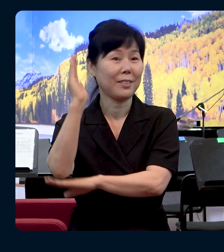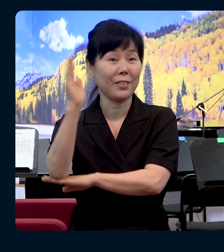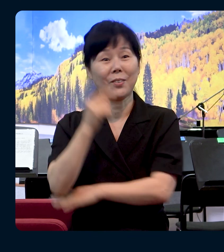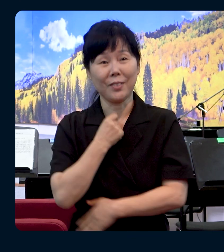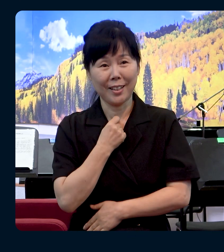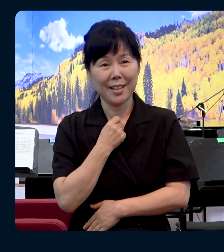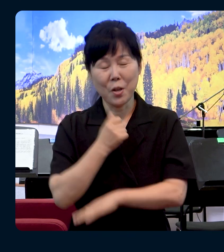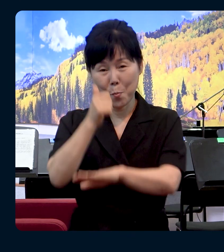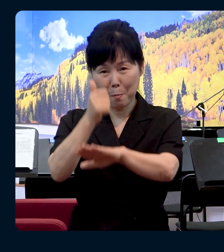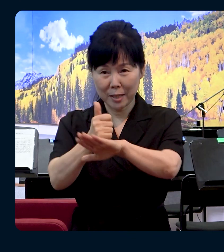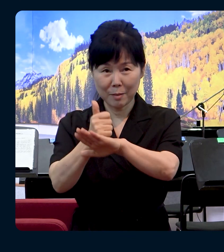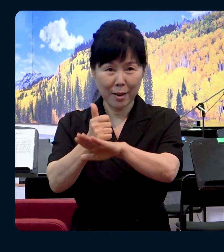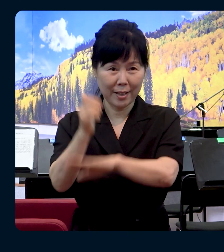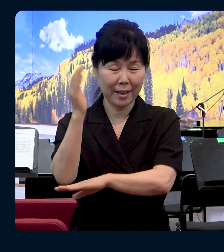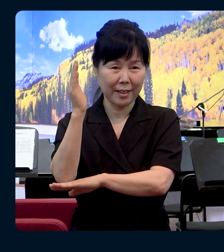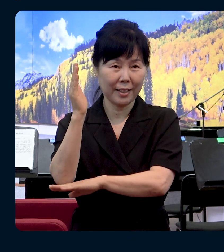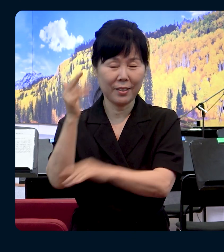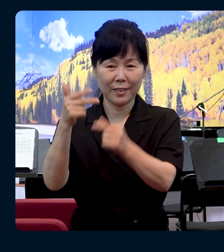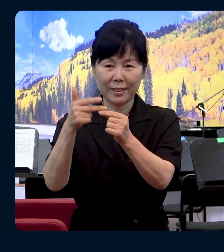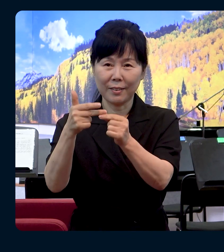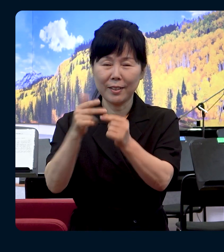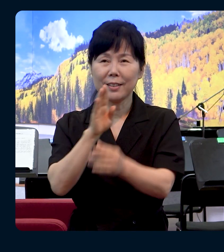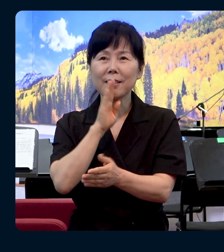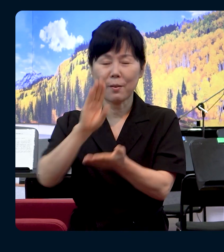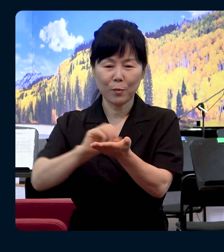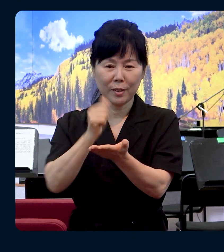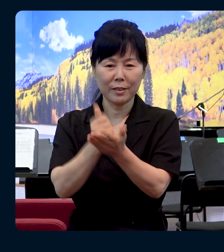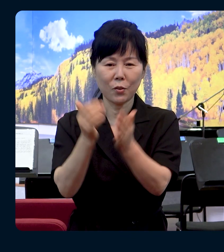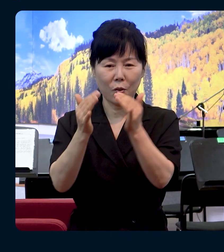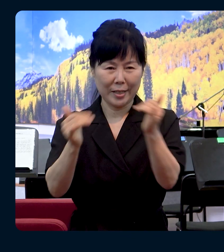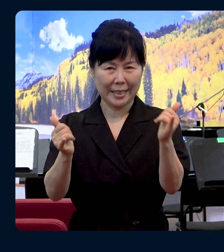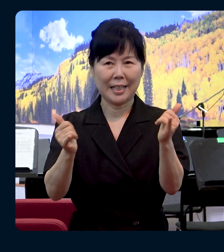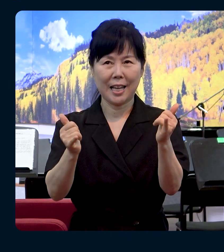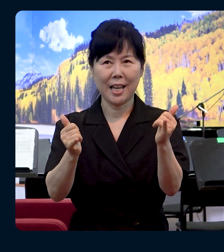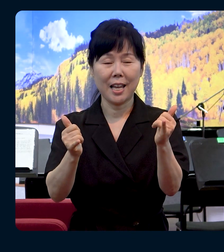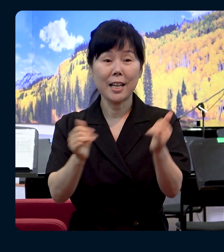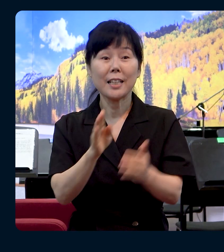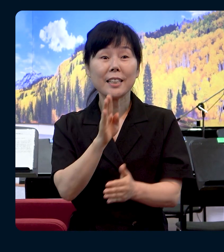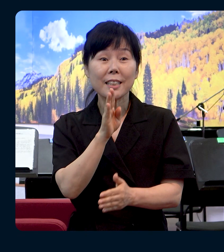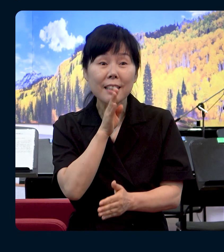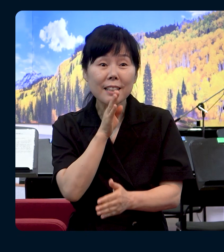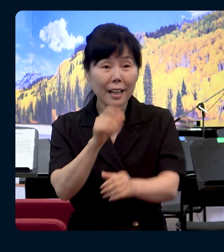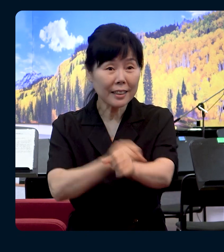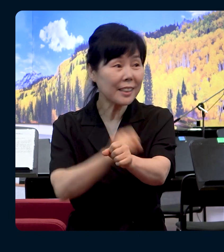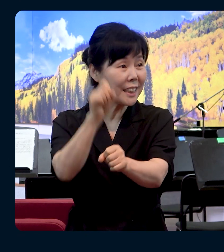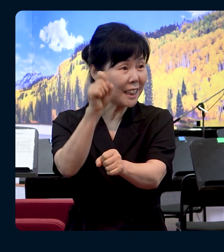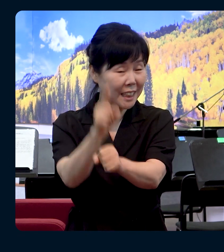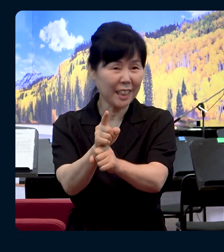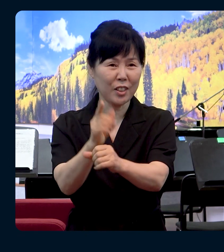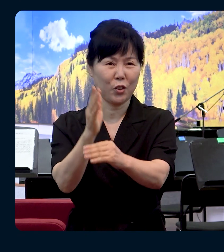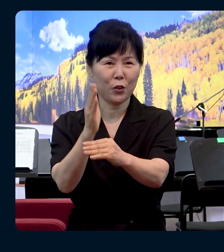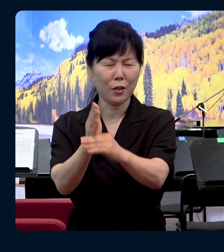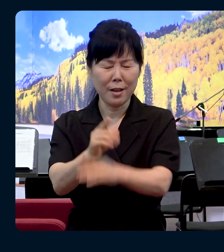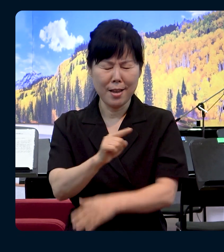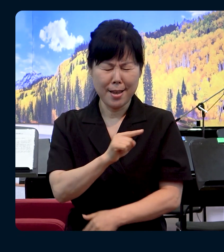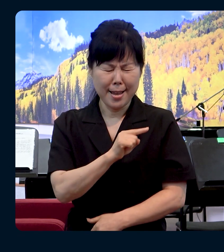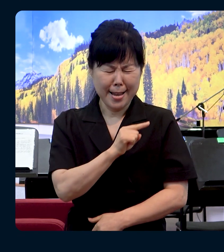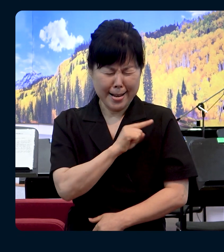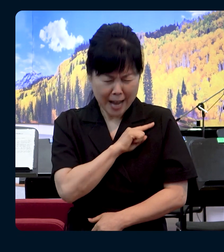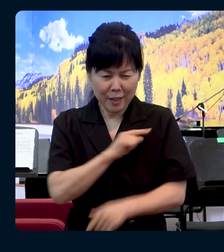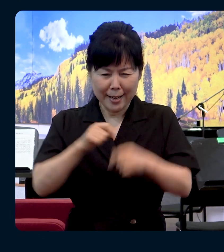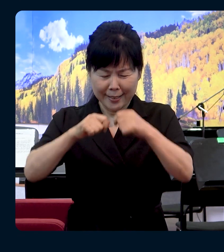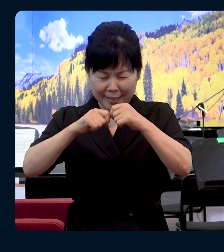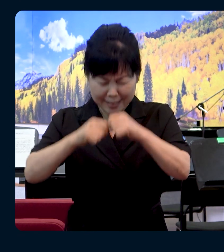마지막 부분, 이것은 참된 그리스도인의 실제적 특징 가운데 가장